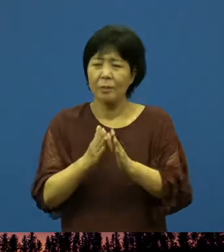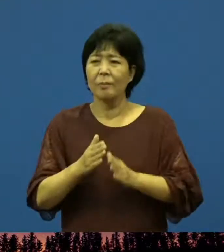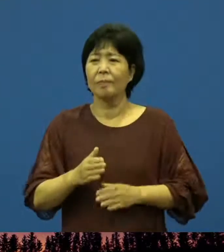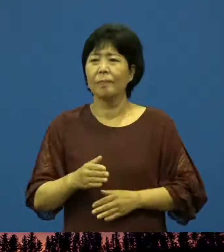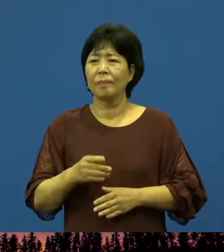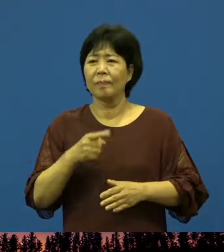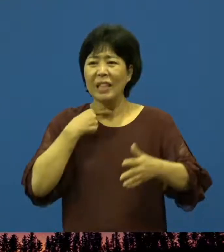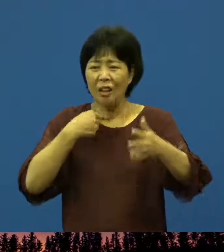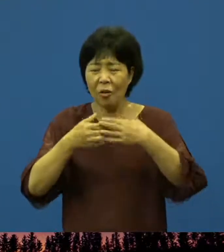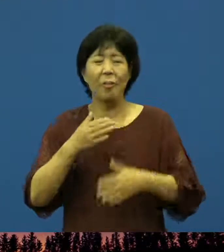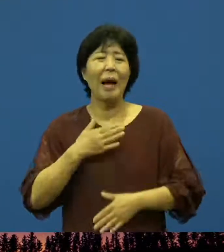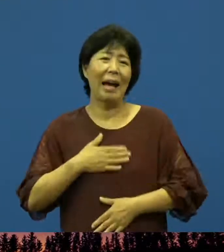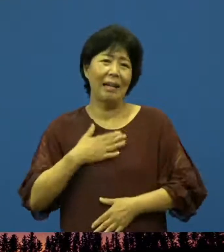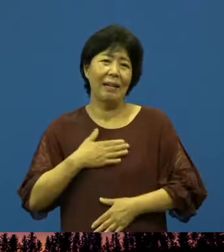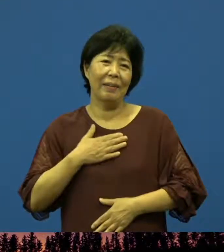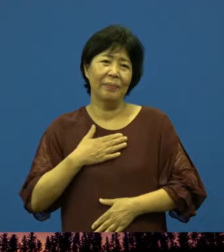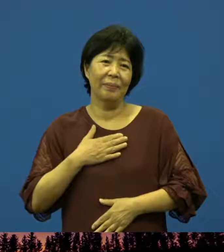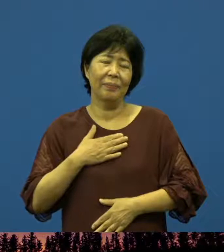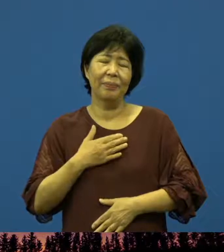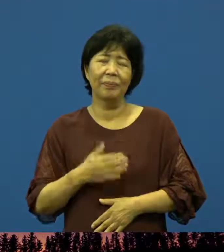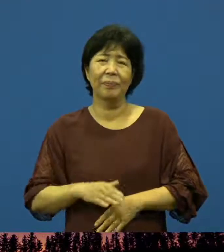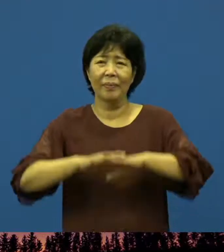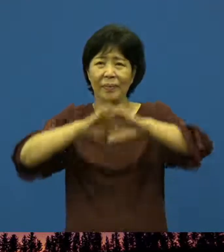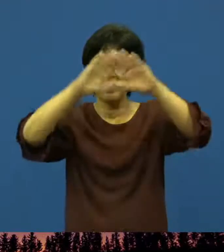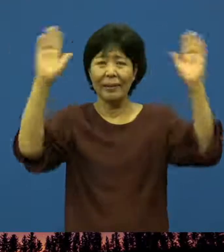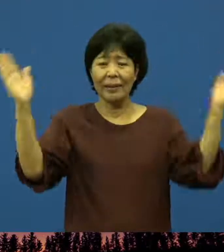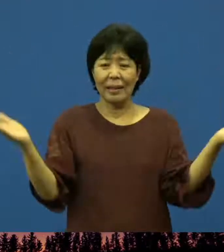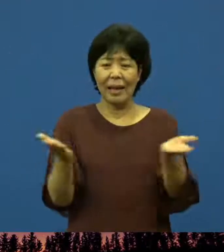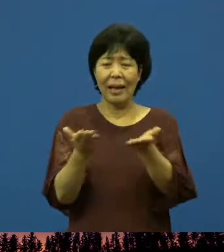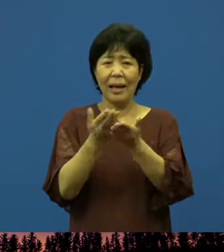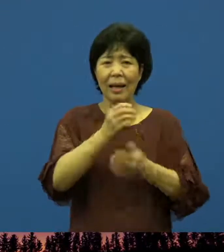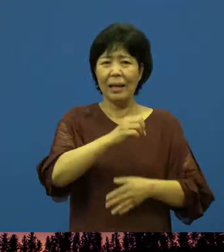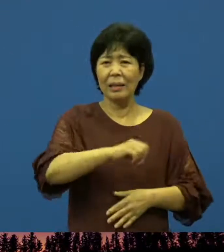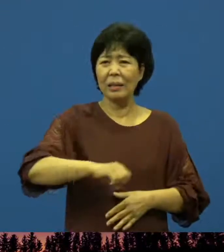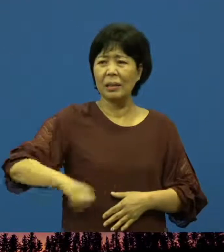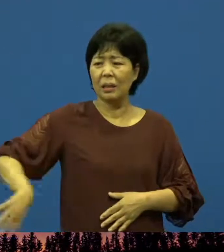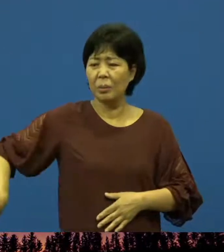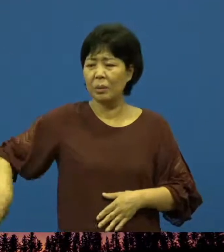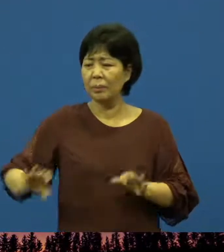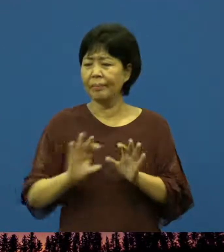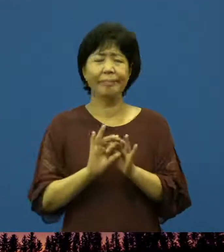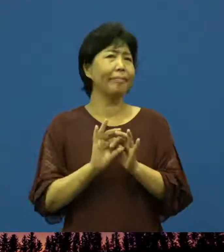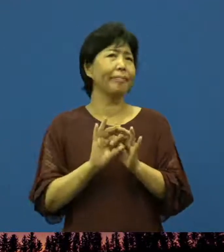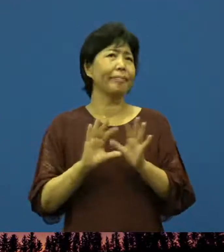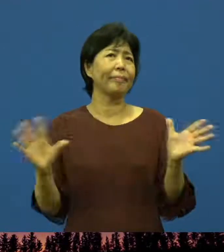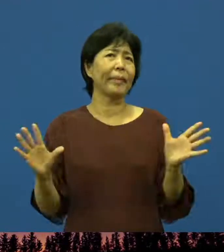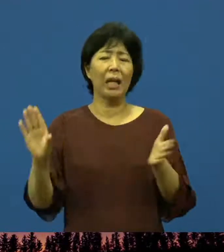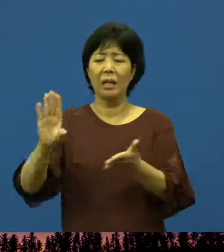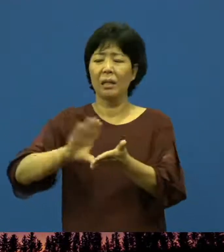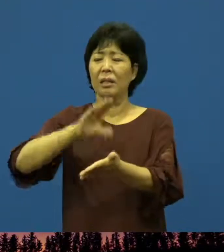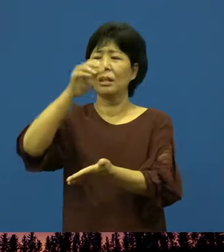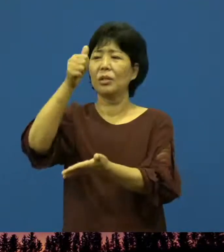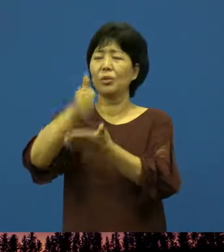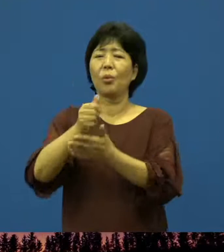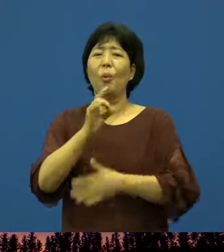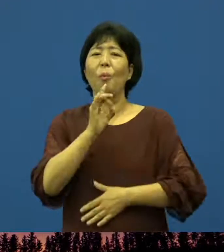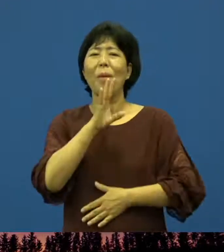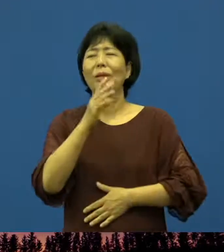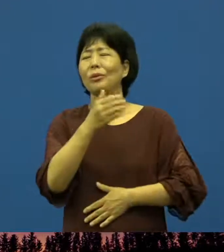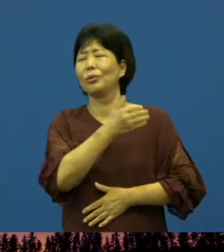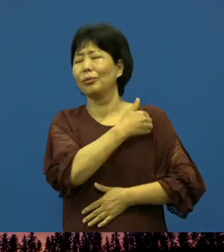고상하기 때문에 내가 어떤 것을 다 잃어버려도 다 상관이 없다. 그것으로 나는 충분하다. 난 그리스도를 얻은 것으로